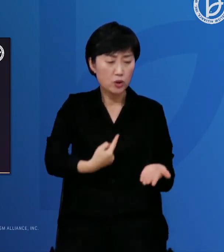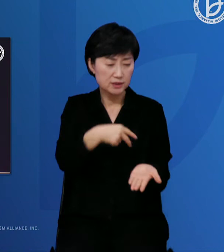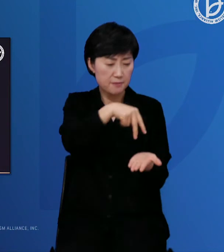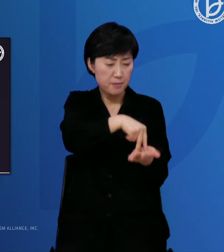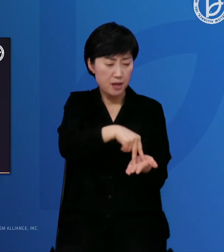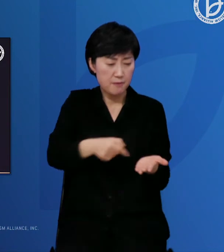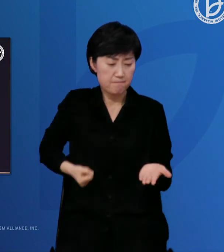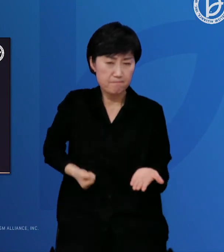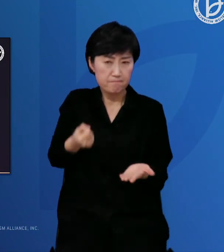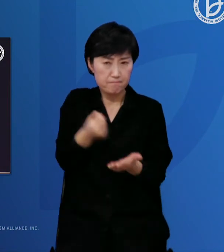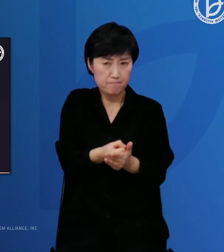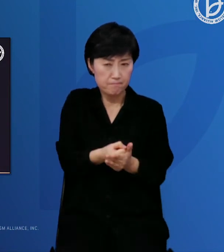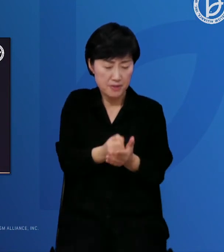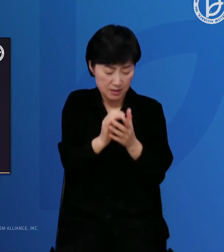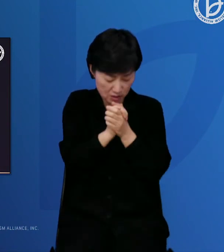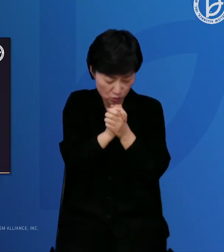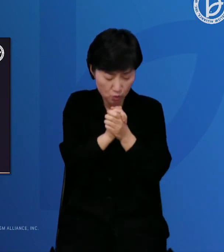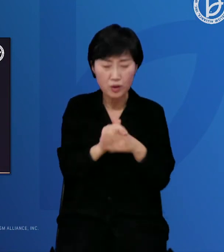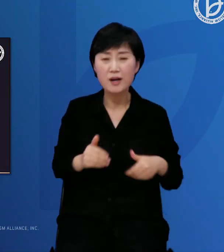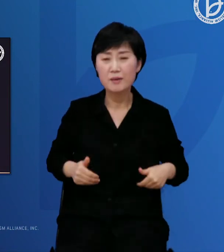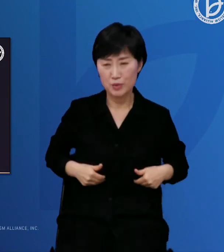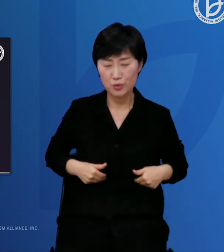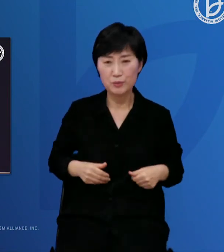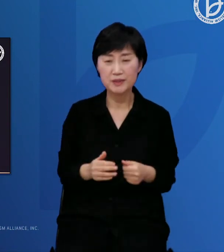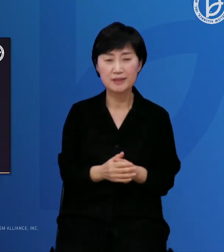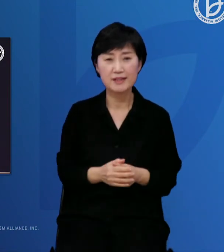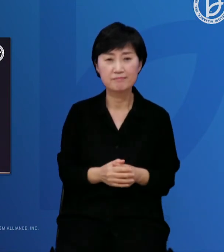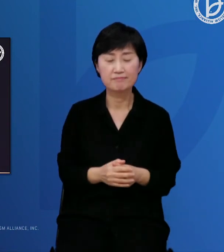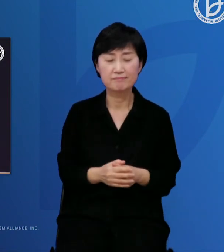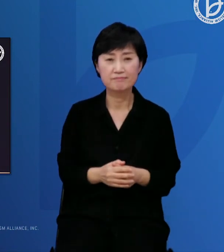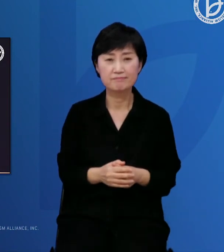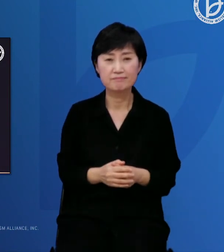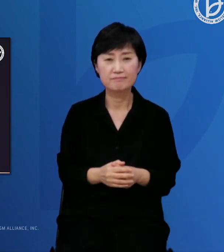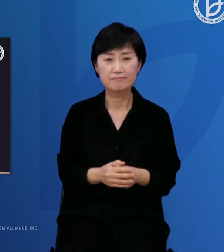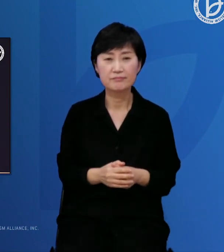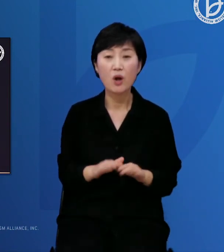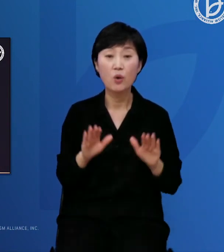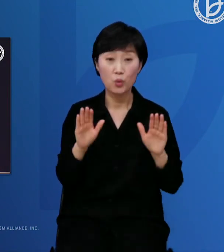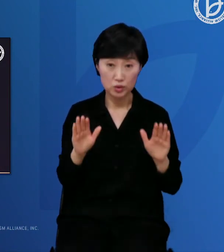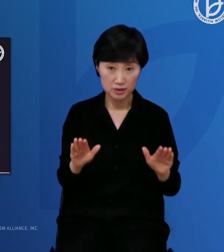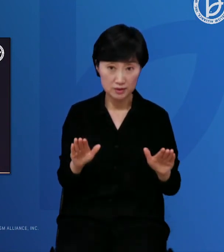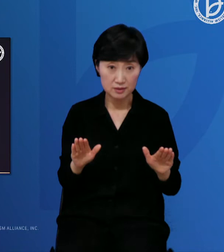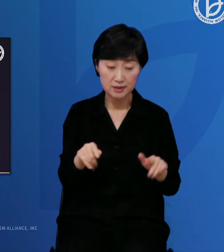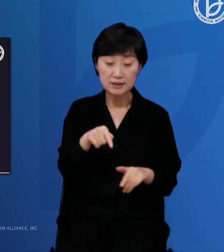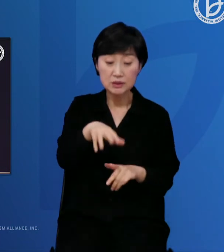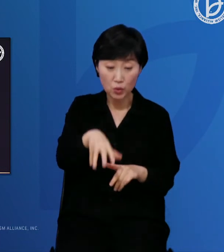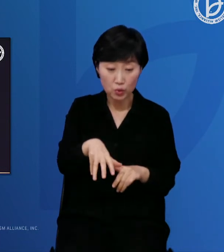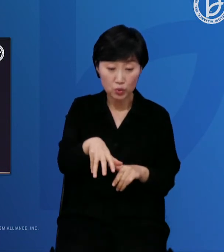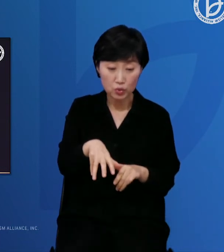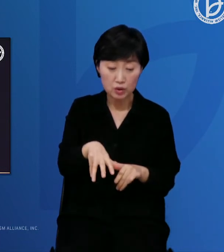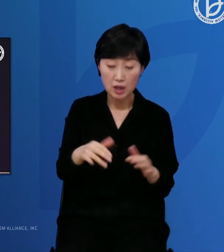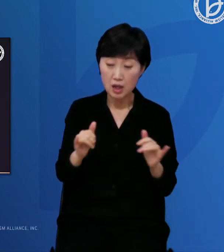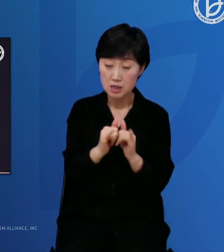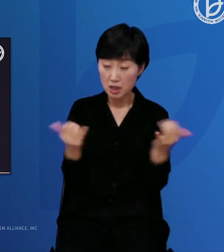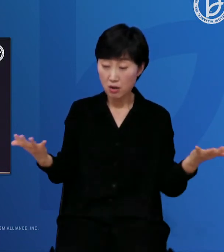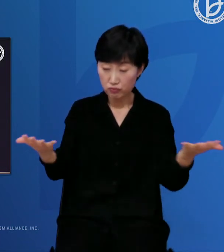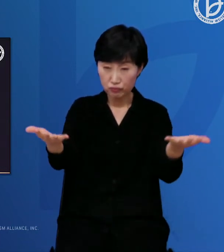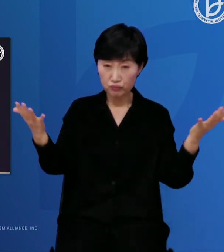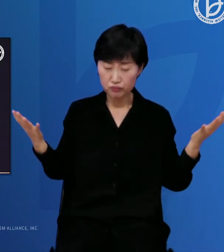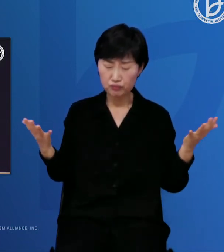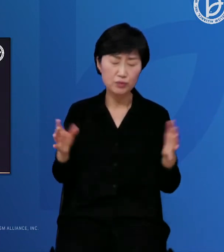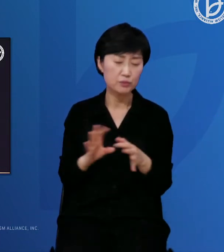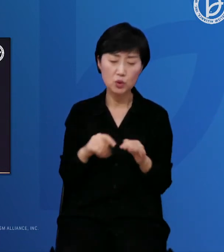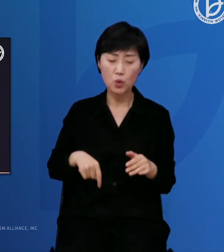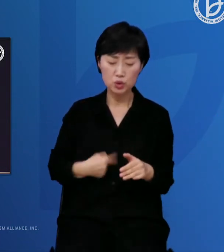it's a long time or a short time. Have that time to make that resolution in the wilderness. 오늘 이 자리에서도 괜찮습니다. It's all right even if you take that